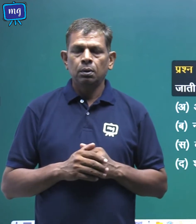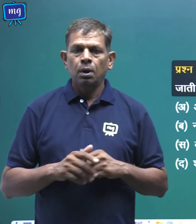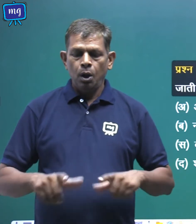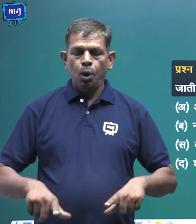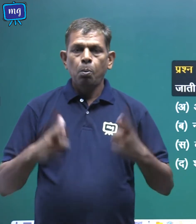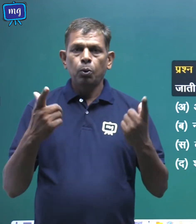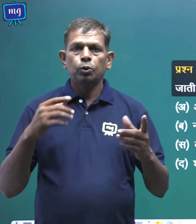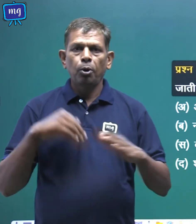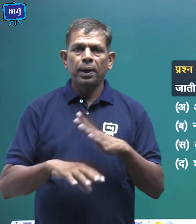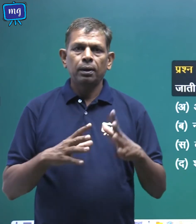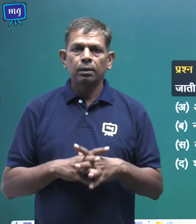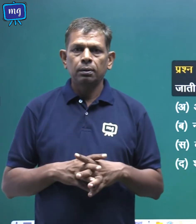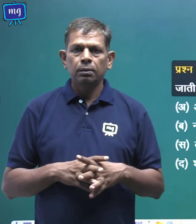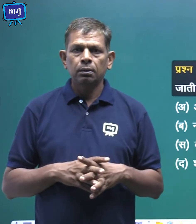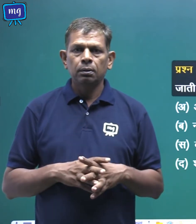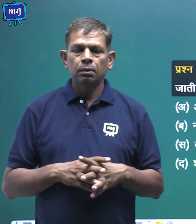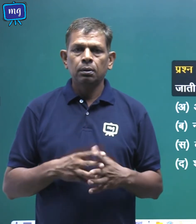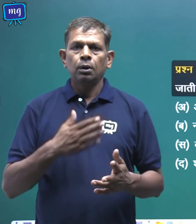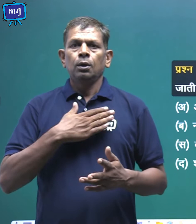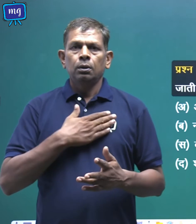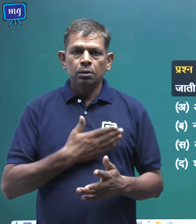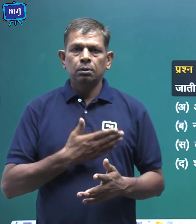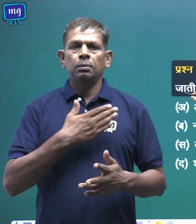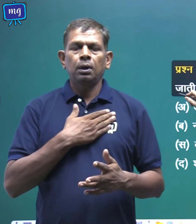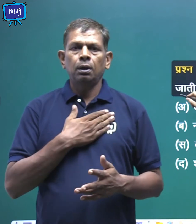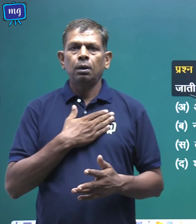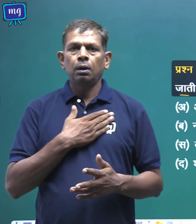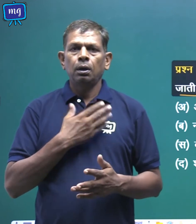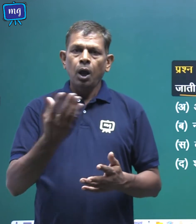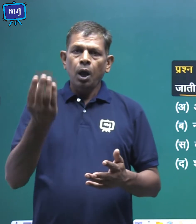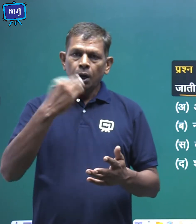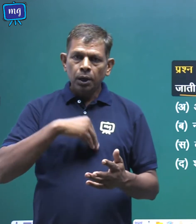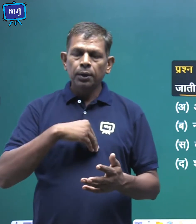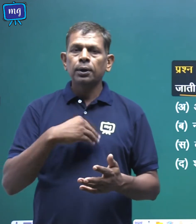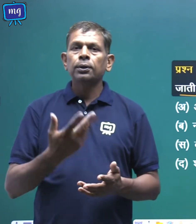पौधों में श्वसन में ली जाती है